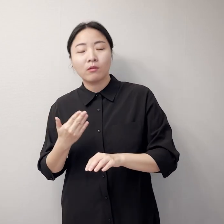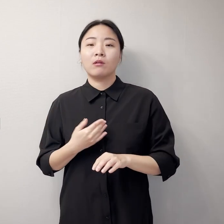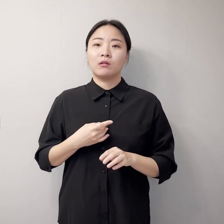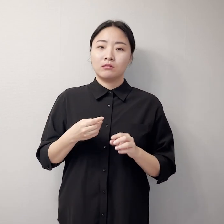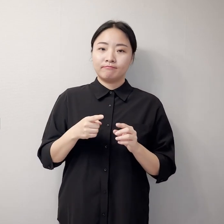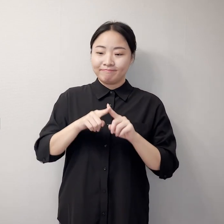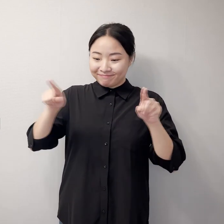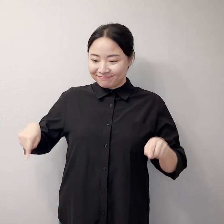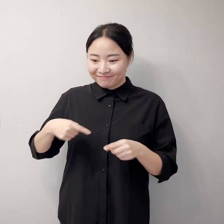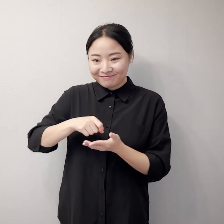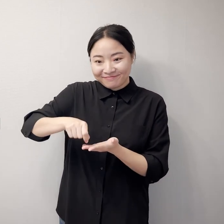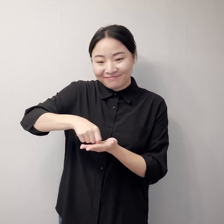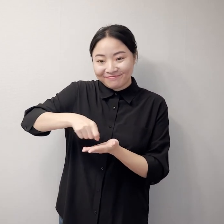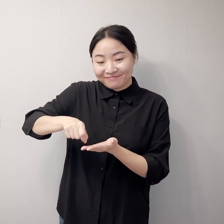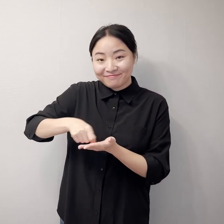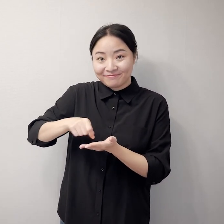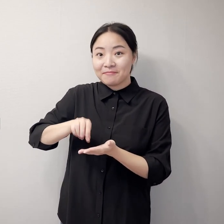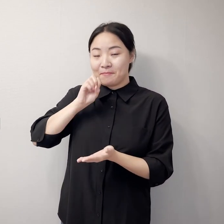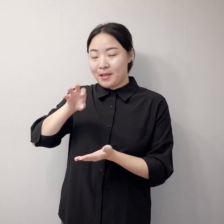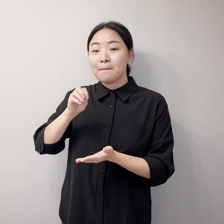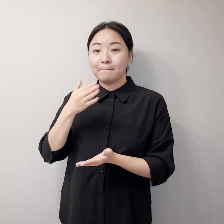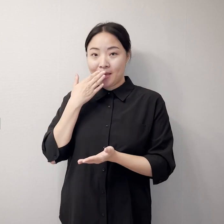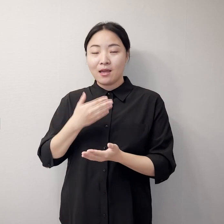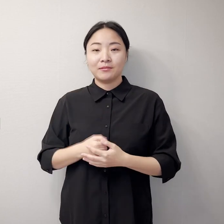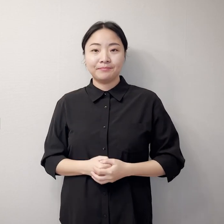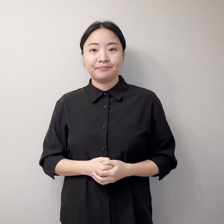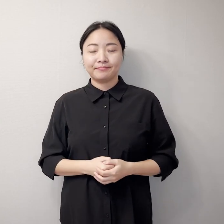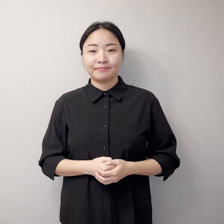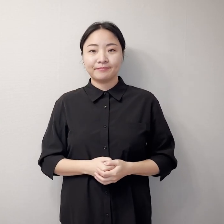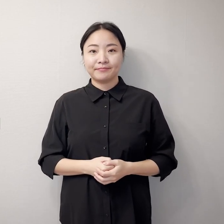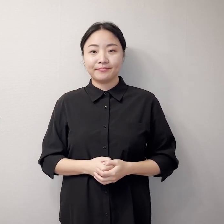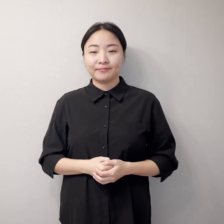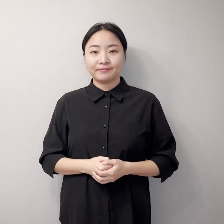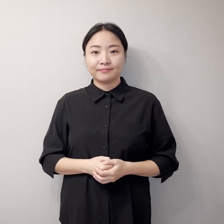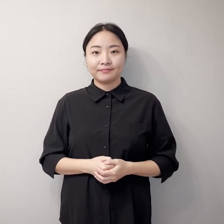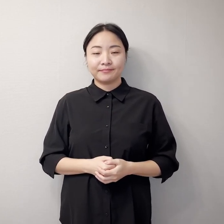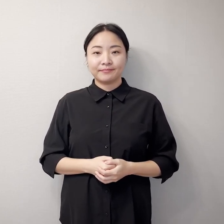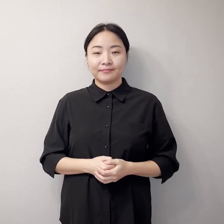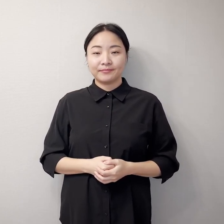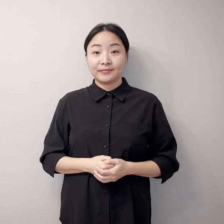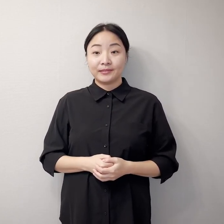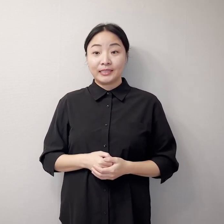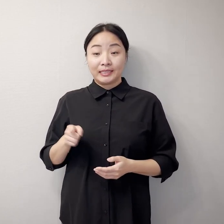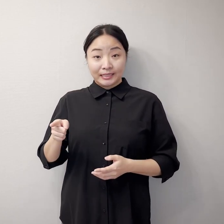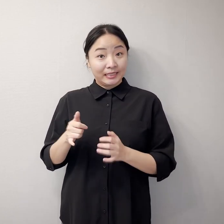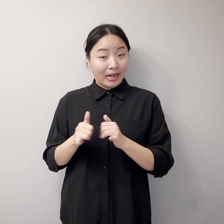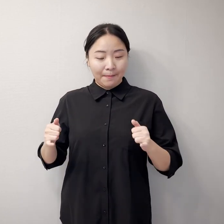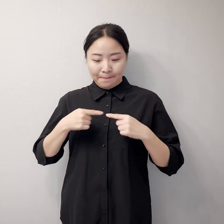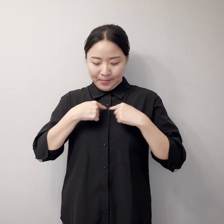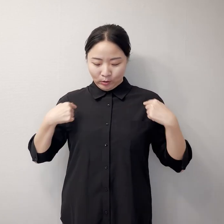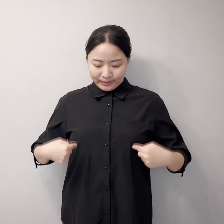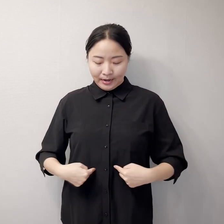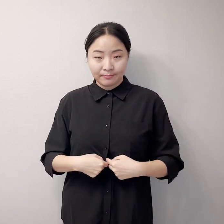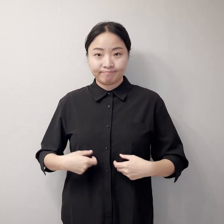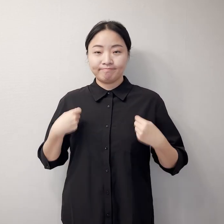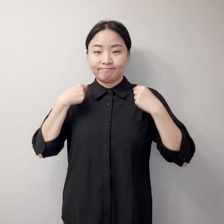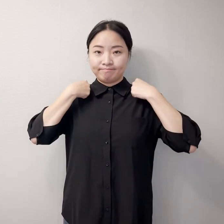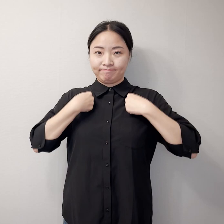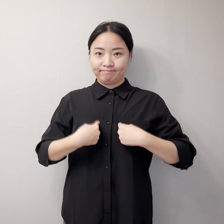접근성 매니저에게 요청해 주세요 접근성 매니저는 명찰 목걸이를 착용하고 있습니다